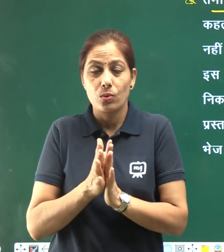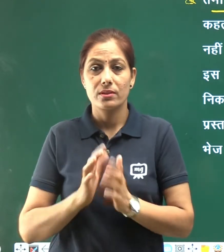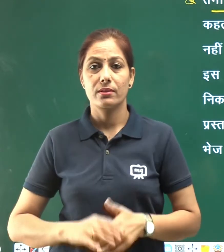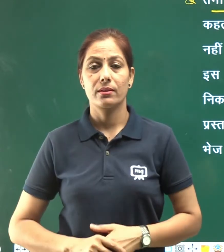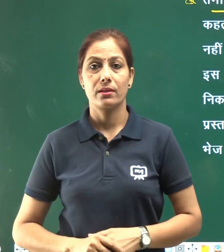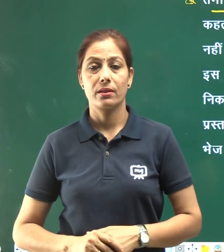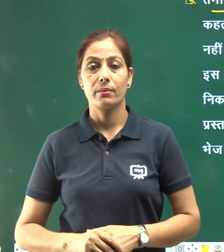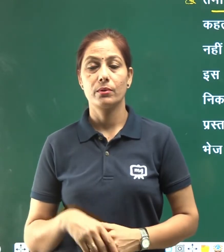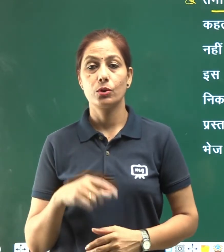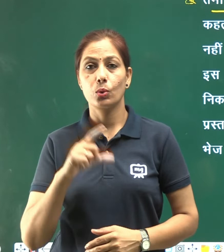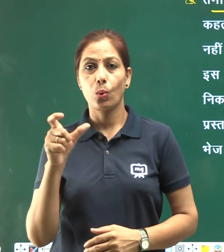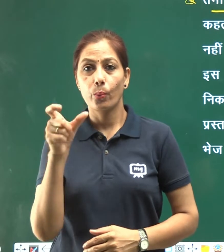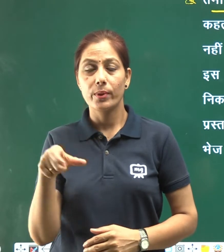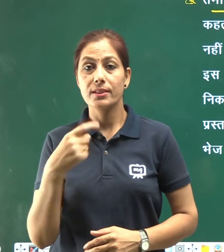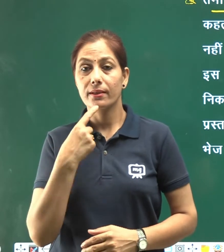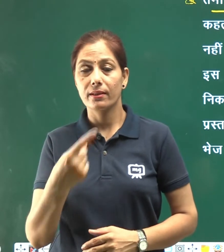कोई आदमी कहता है कि